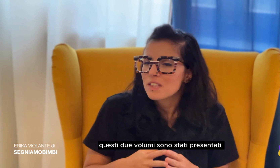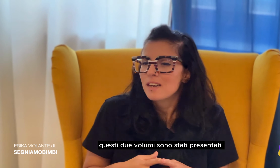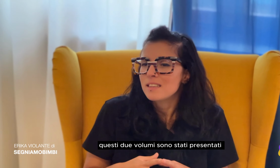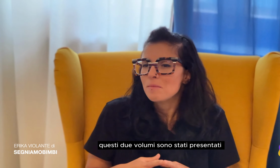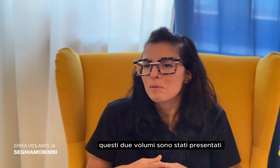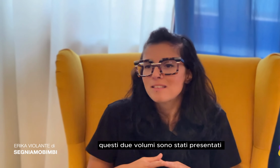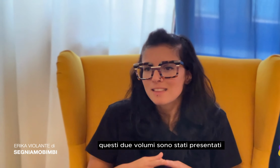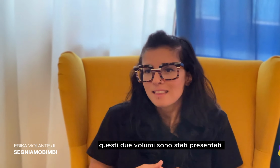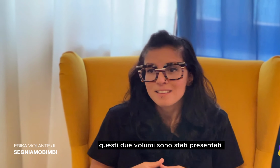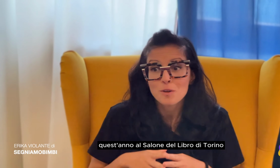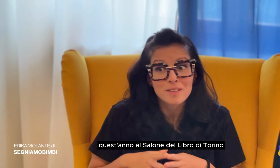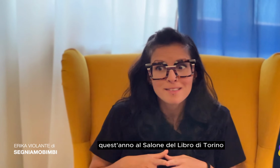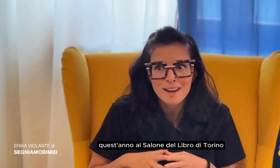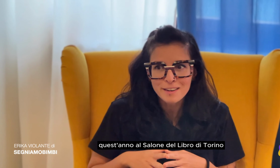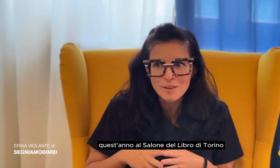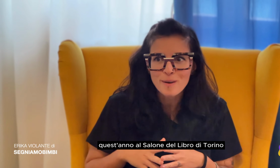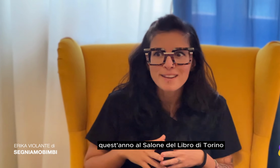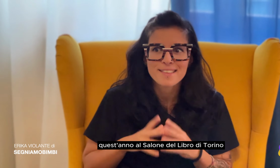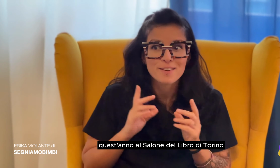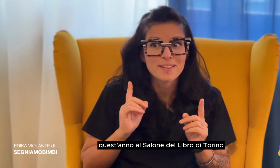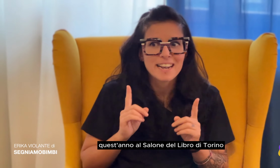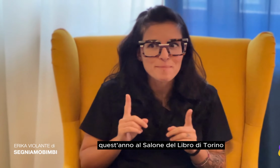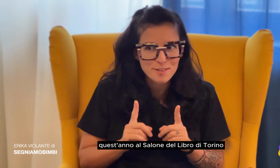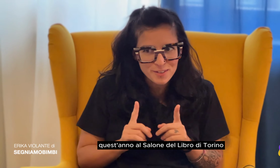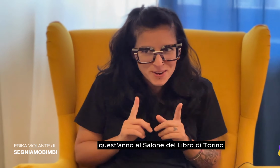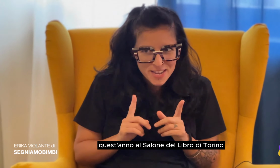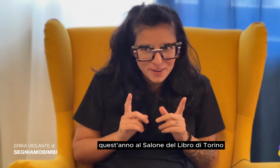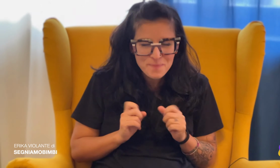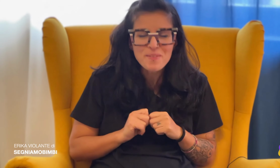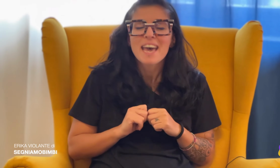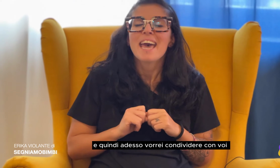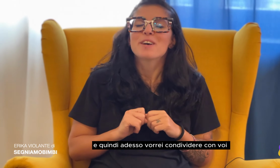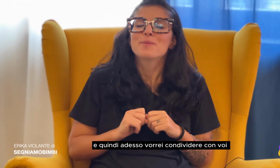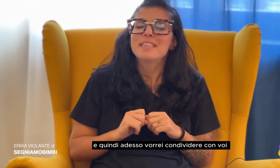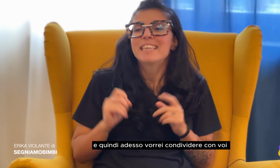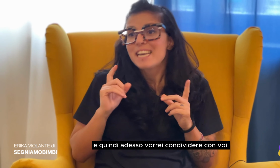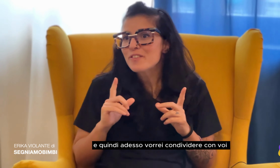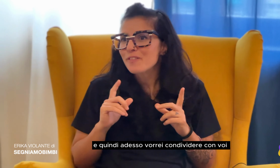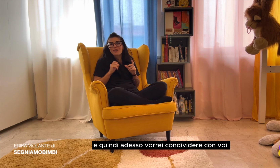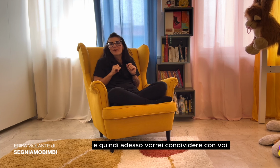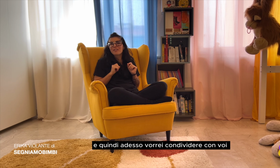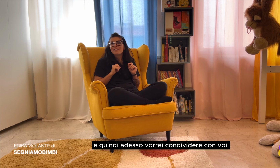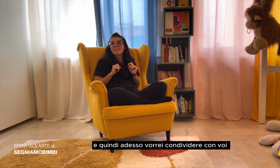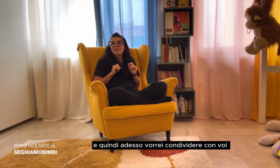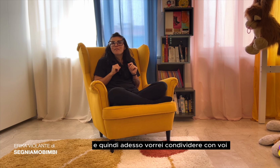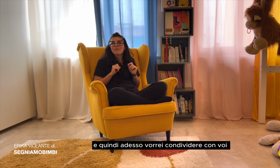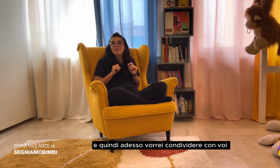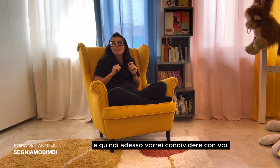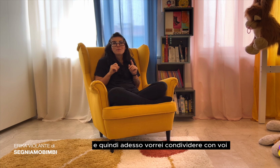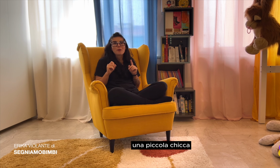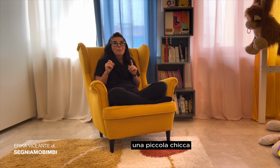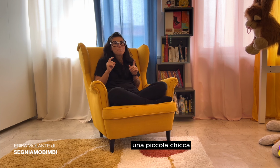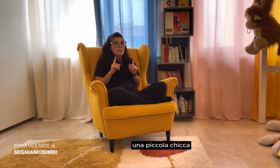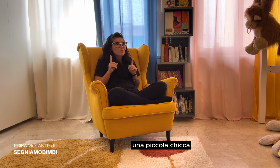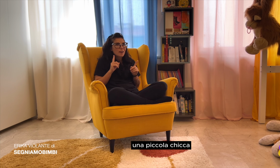stati presentati quest'anno al Salone del Libro di Torino e quindi adesso vorrei condividere con voi una piccola